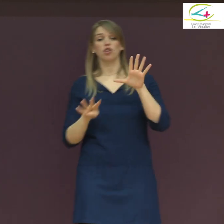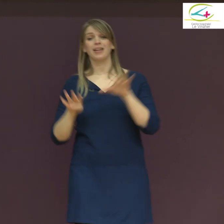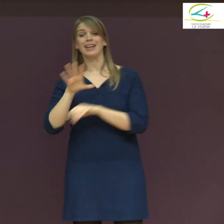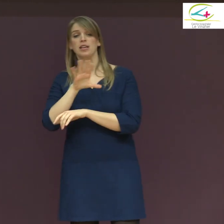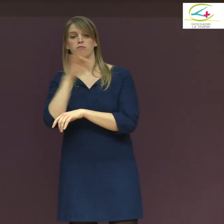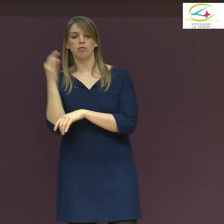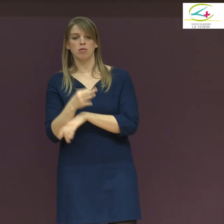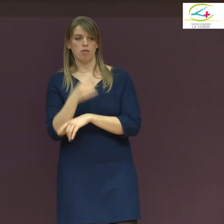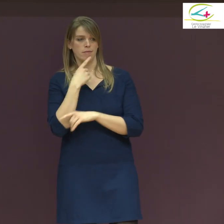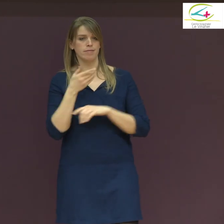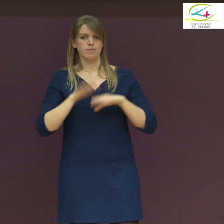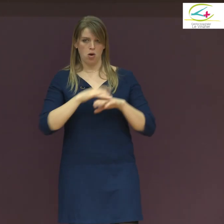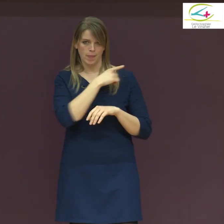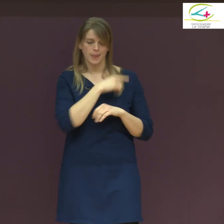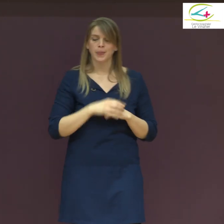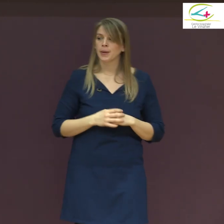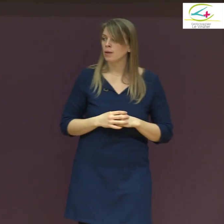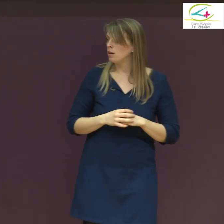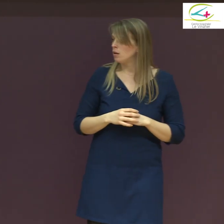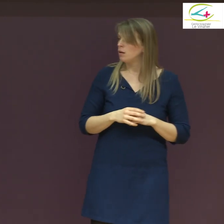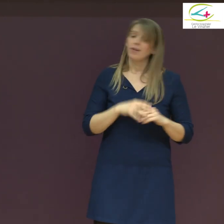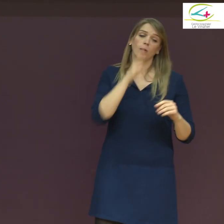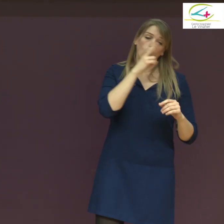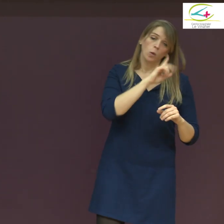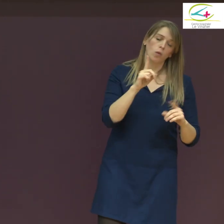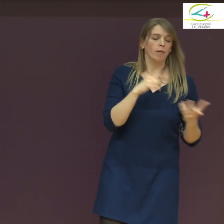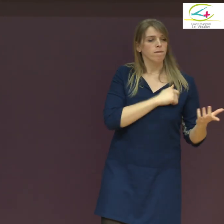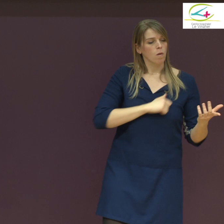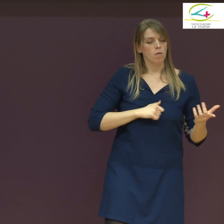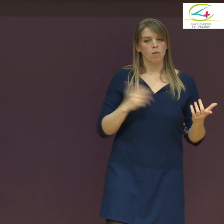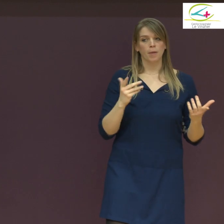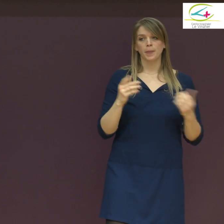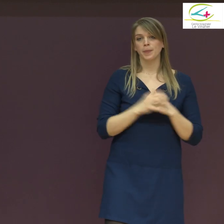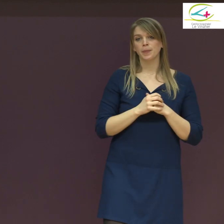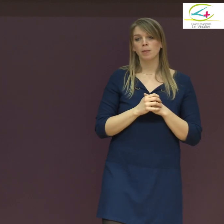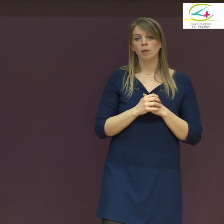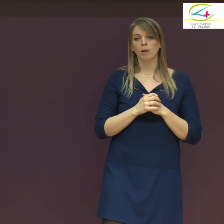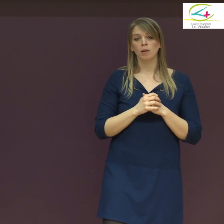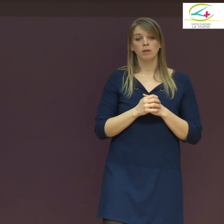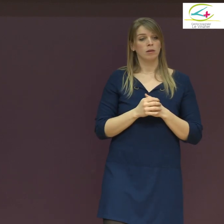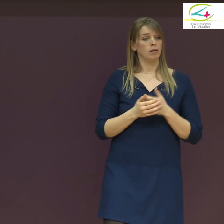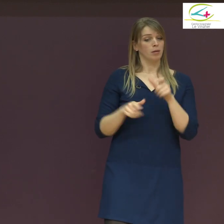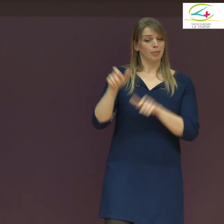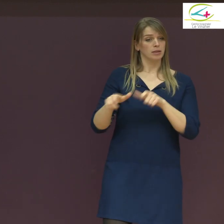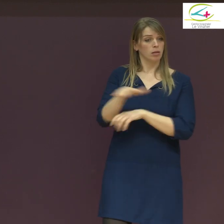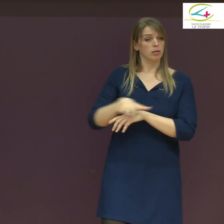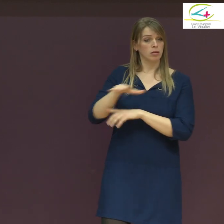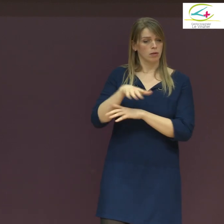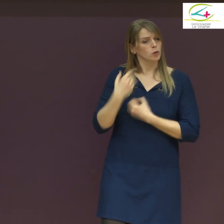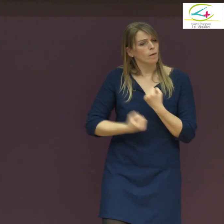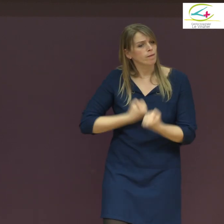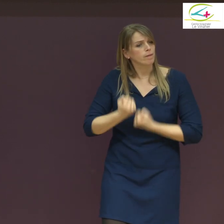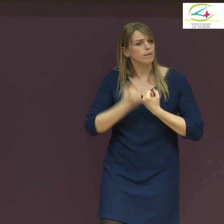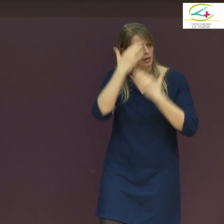Ah. D'accord. Mais ce qui est drôle, enfin ce qui est terrible, quand on prend les gens qui souffraient d'une dépression et qui sont